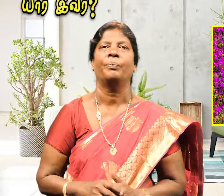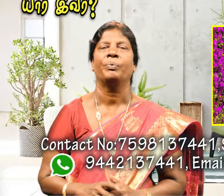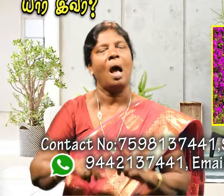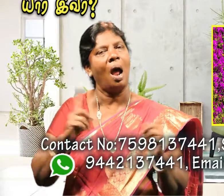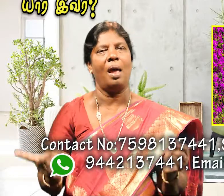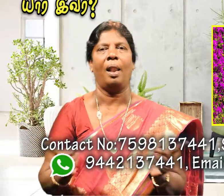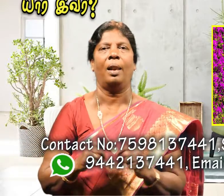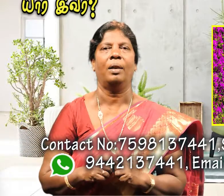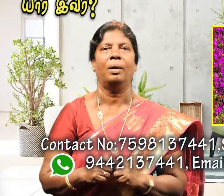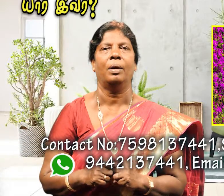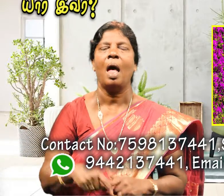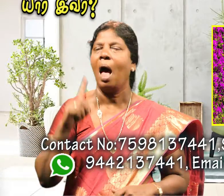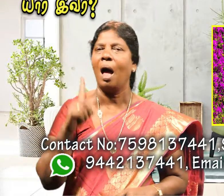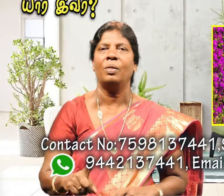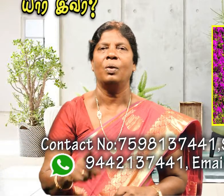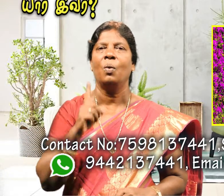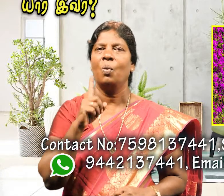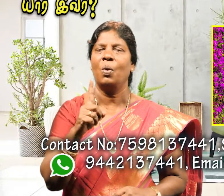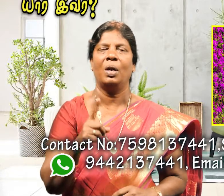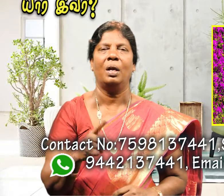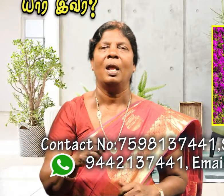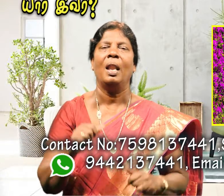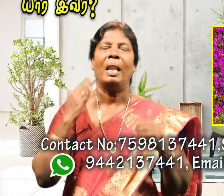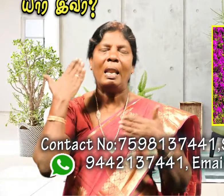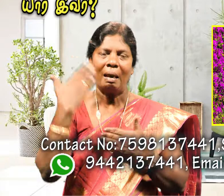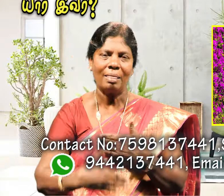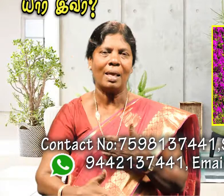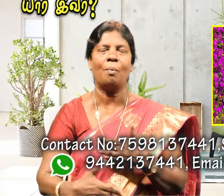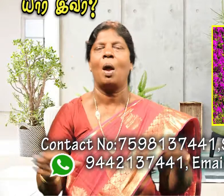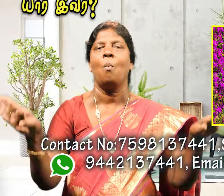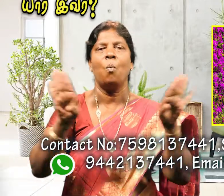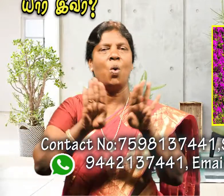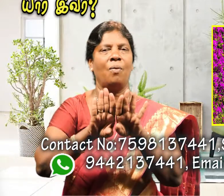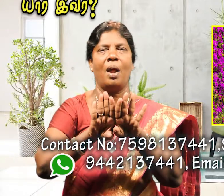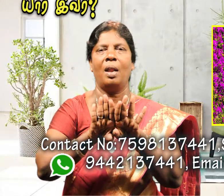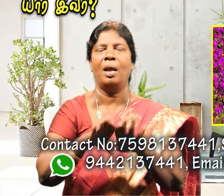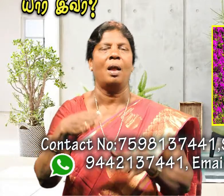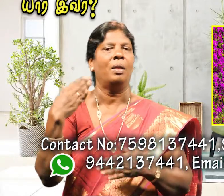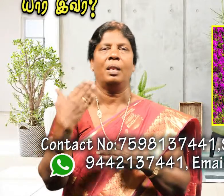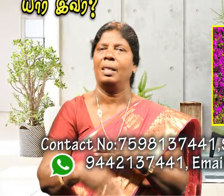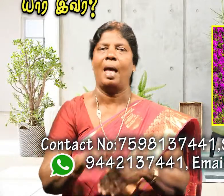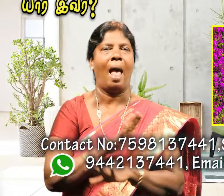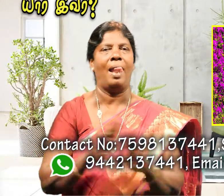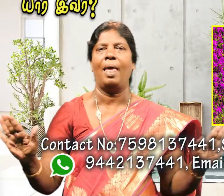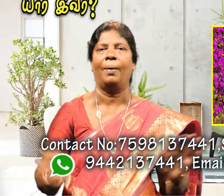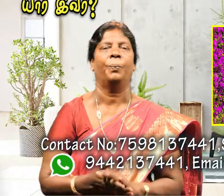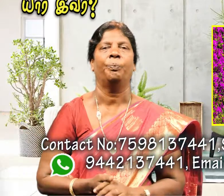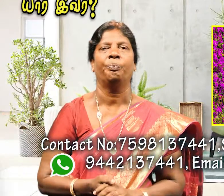நினைக்கிறான். ஆனால் அது ஒரு நிரந்தரமான முடிவான நிவாரணம்